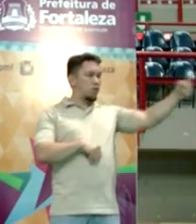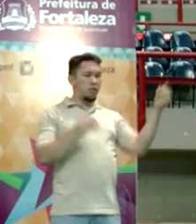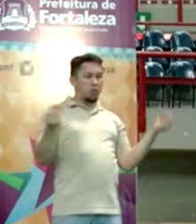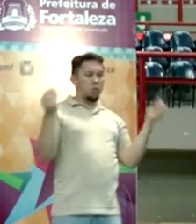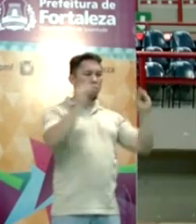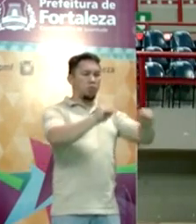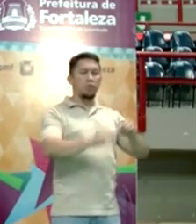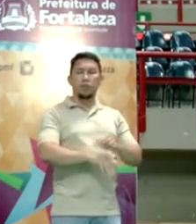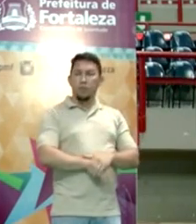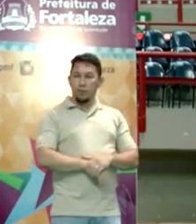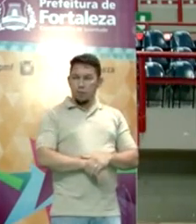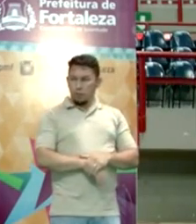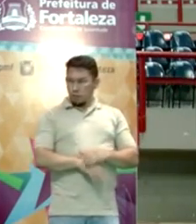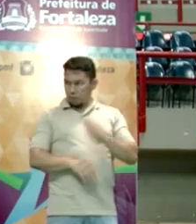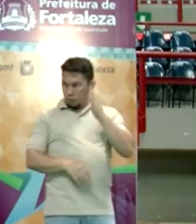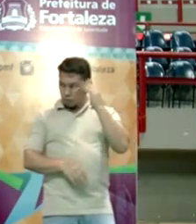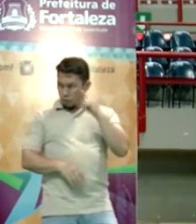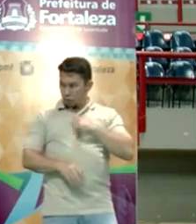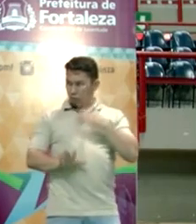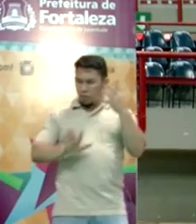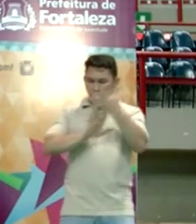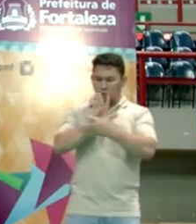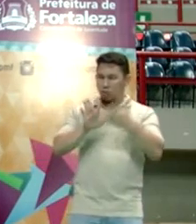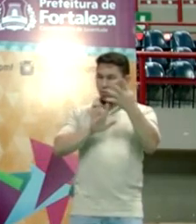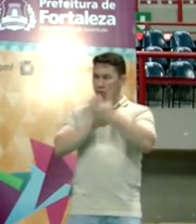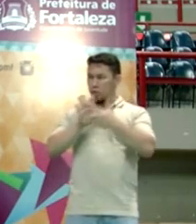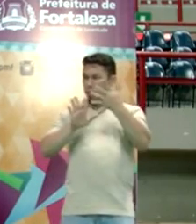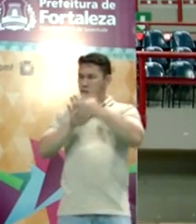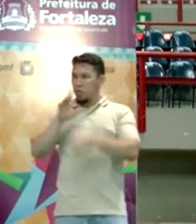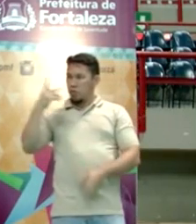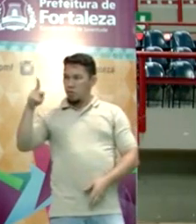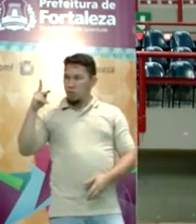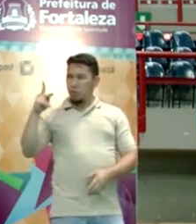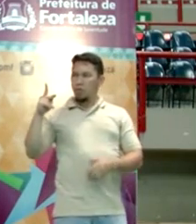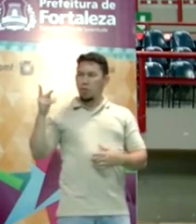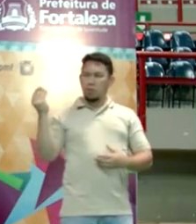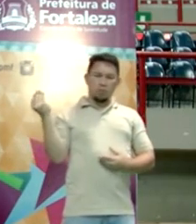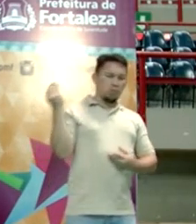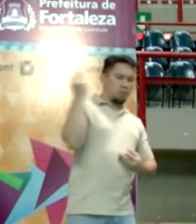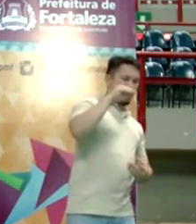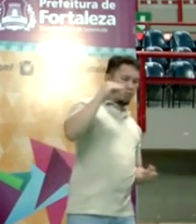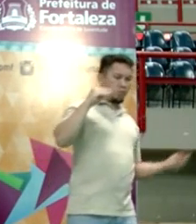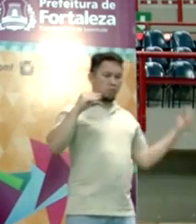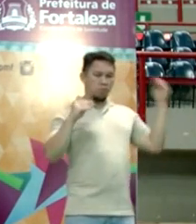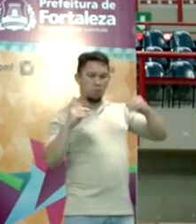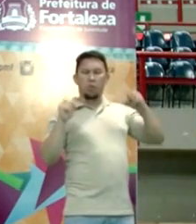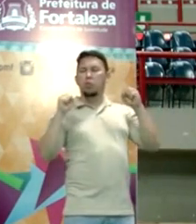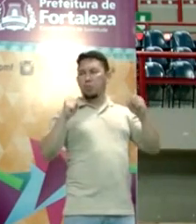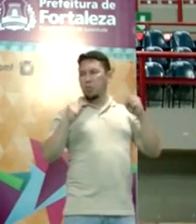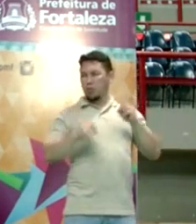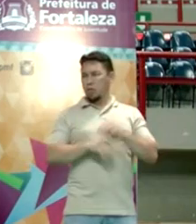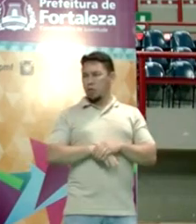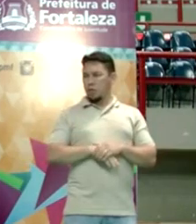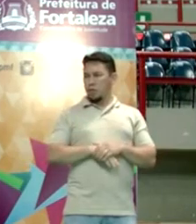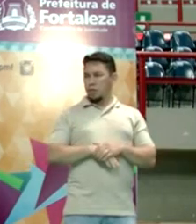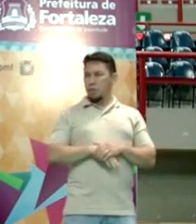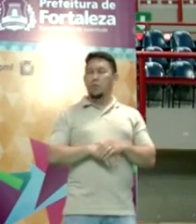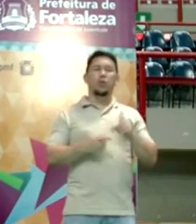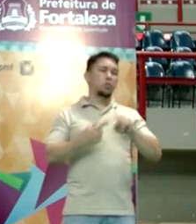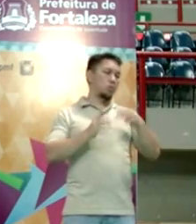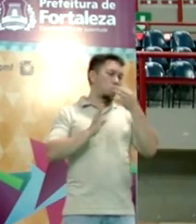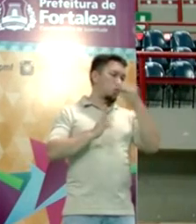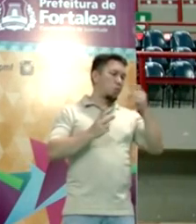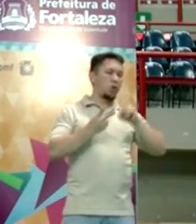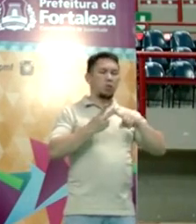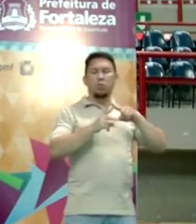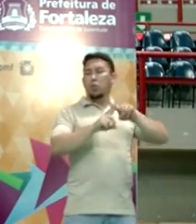lá. Sabia que tem um texto lá no Wikipédia que, se você quiser, você pode acrescentar alguma coisa ali? Você pode comentar,